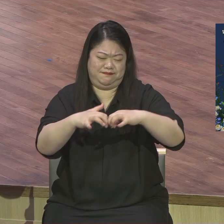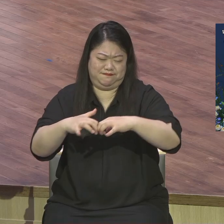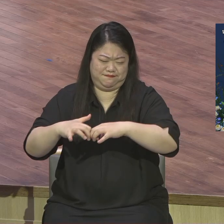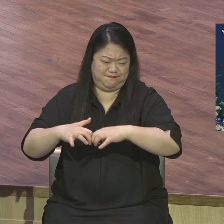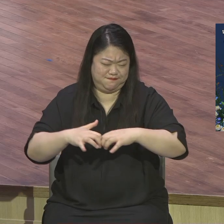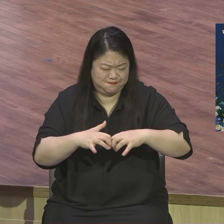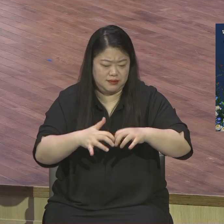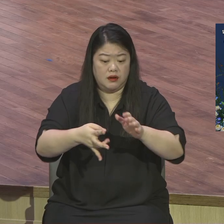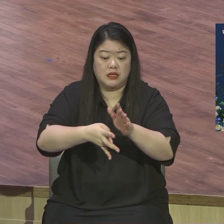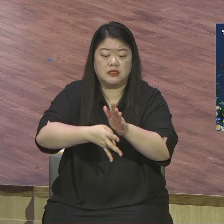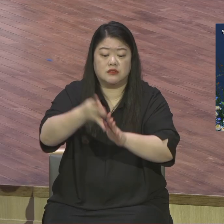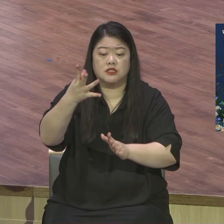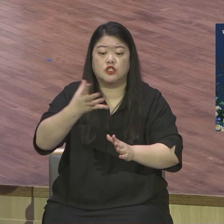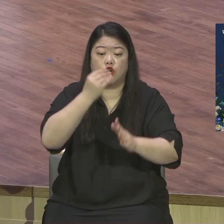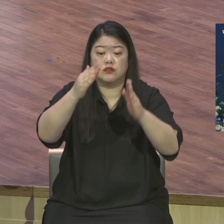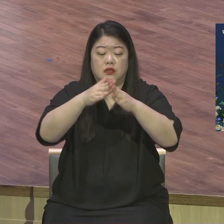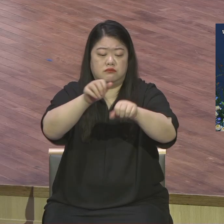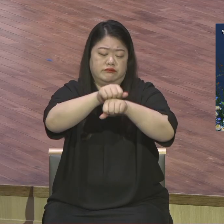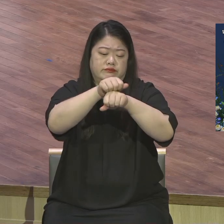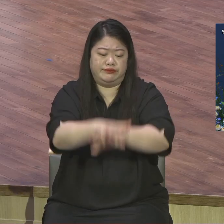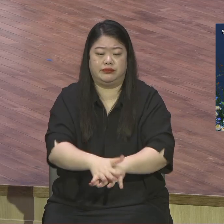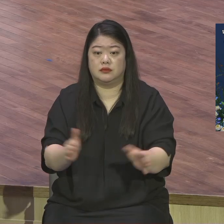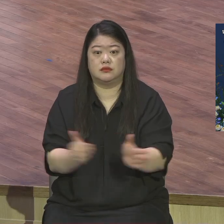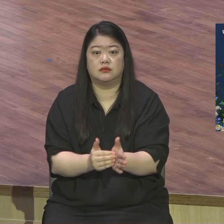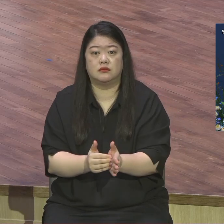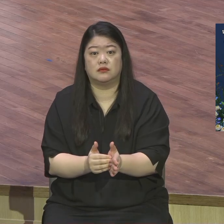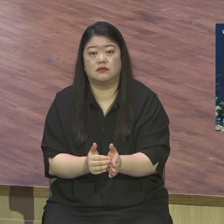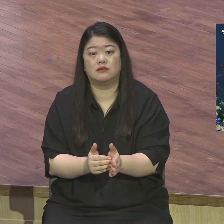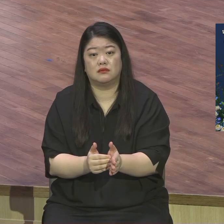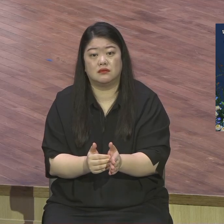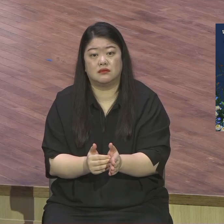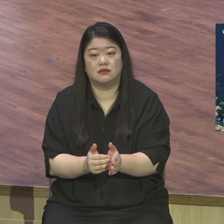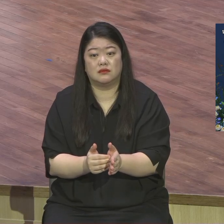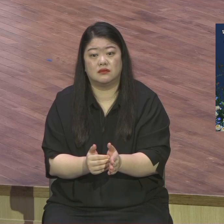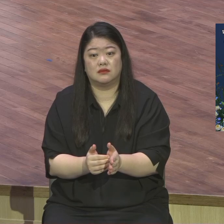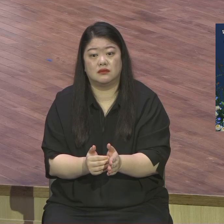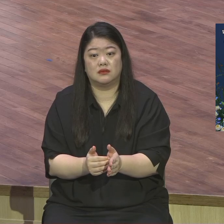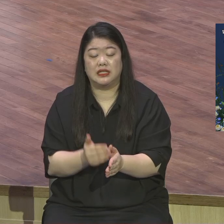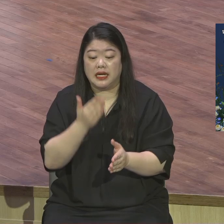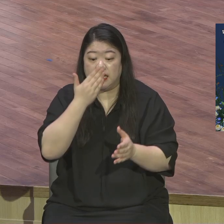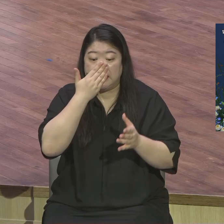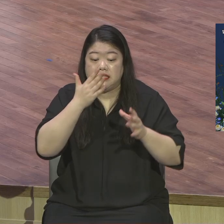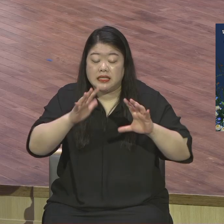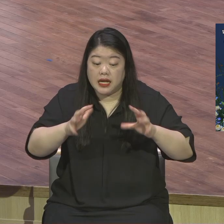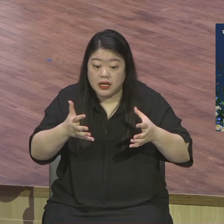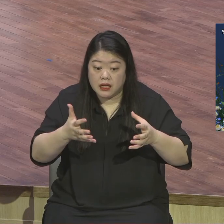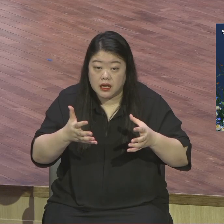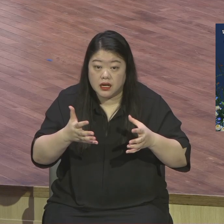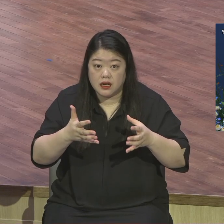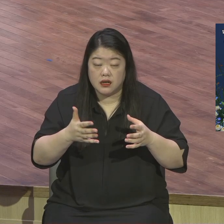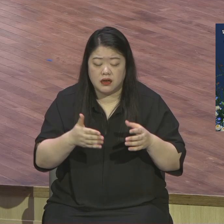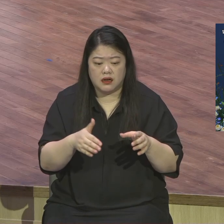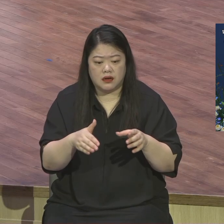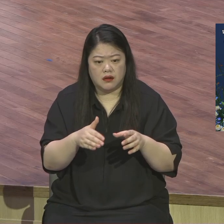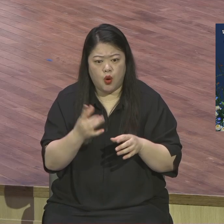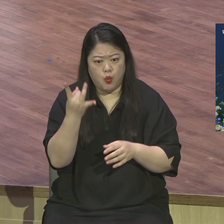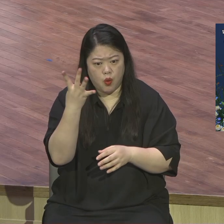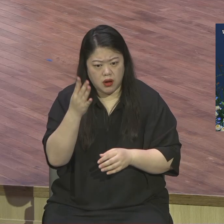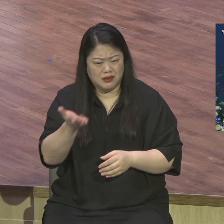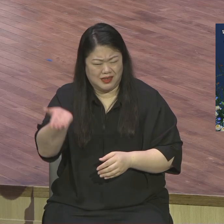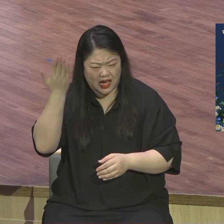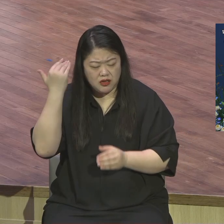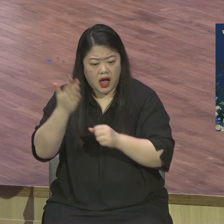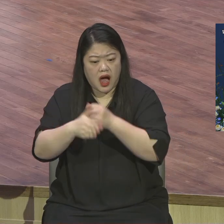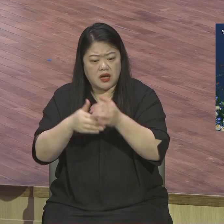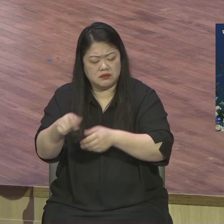예언이 성취되는데 이렇게 이스라엘이 황폐에 대한 이유가 뭐냐? 보금이 아닌 율법과